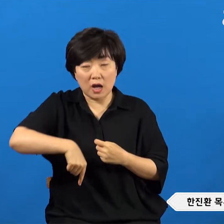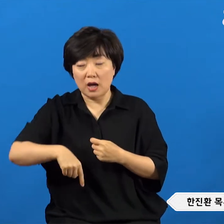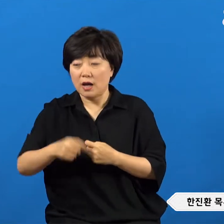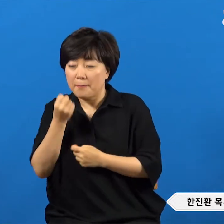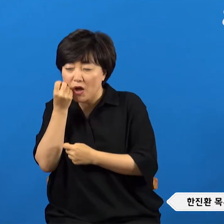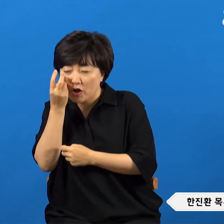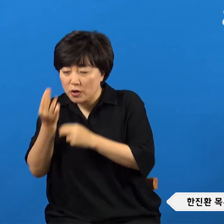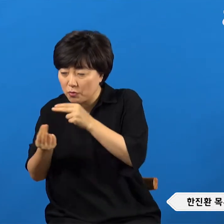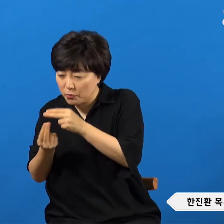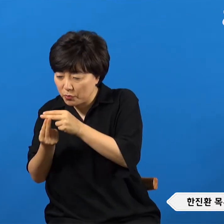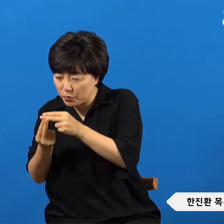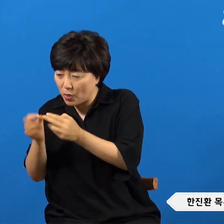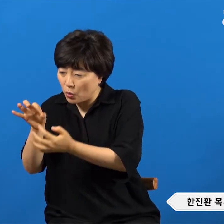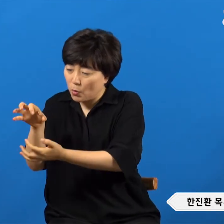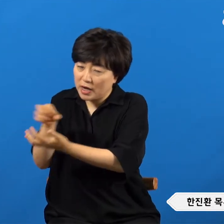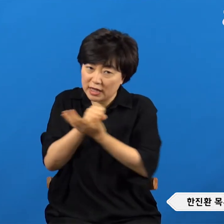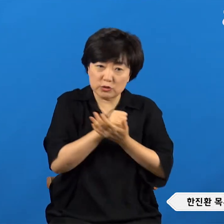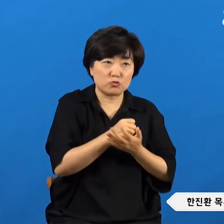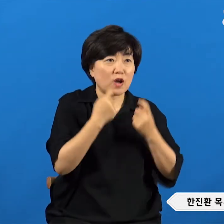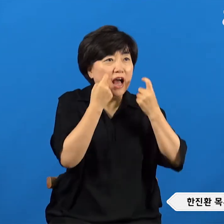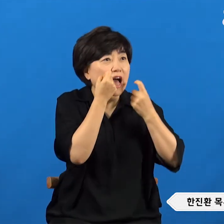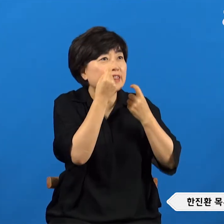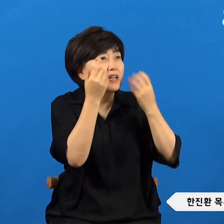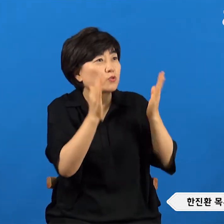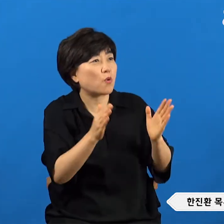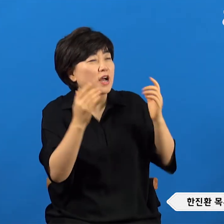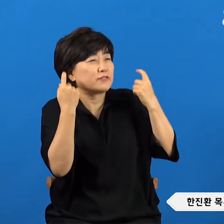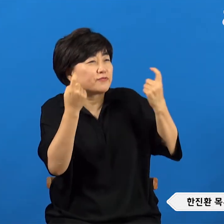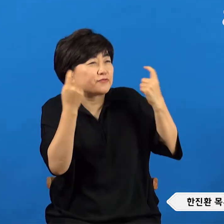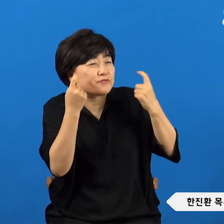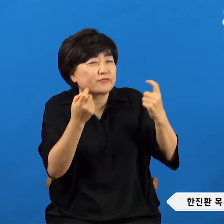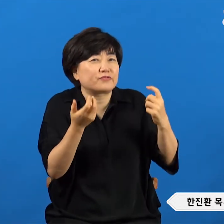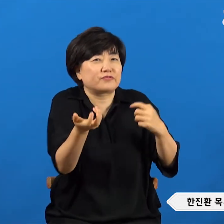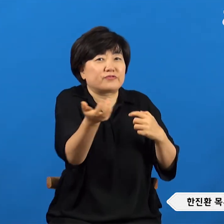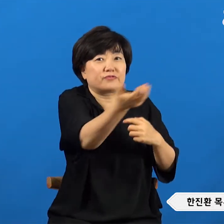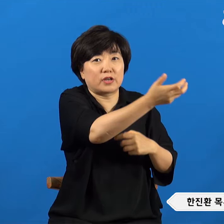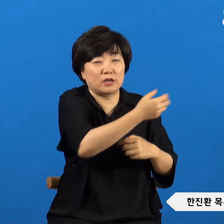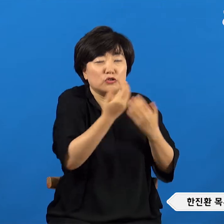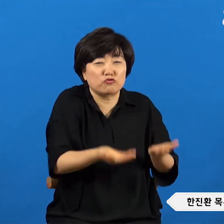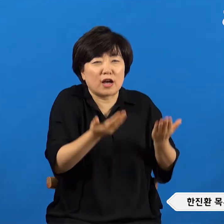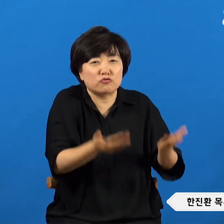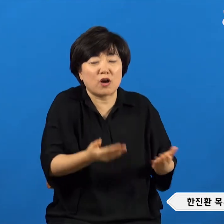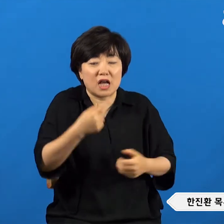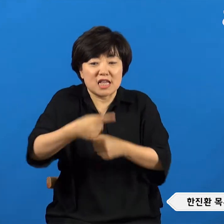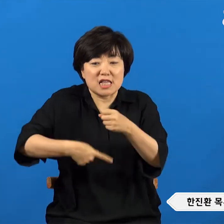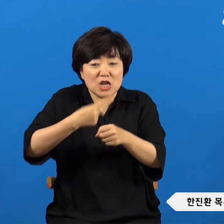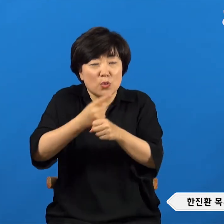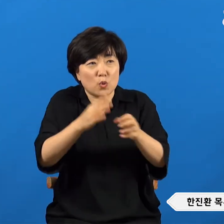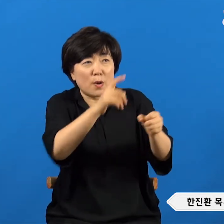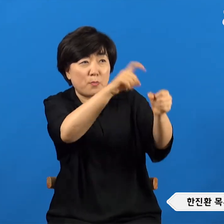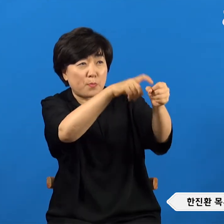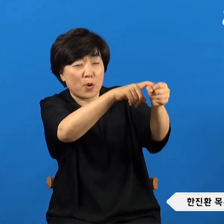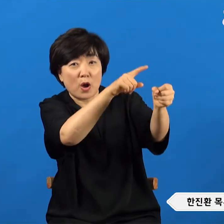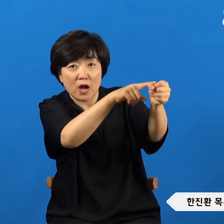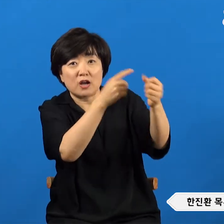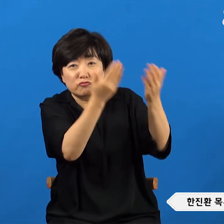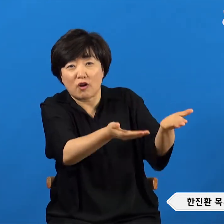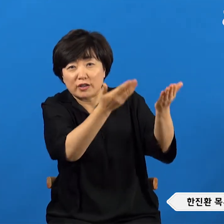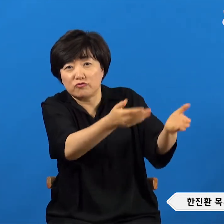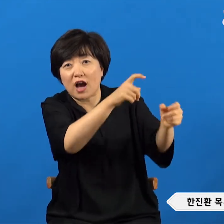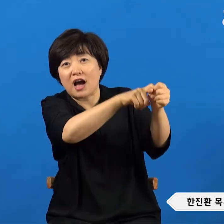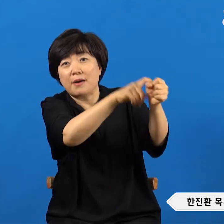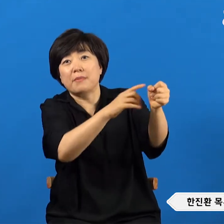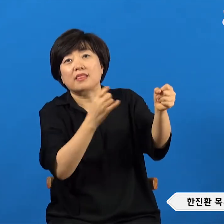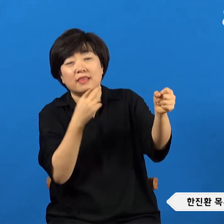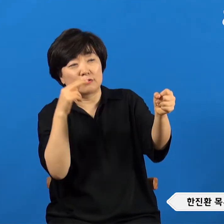달 벌어서는 또 한 달 휴가 갔다 오고, 1년 내내 휴가 갈 것 쳐다보고 그것만을 위해서 사는